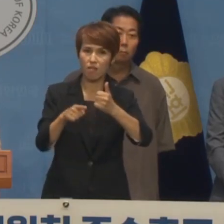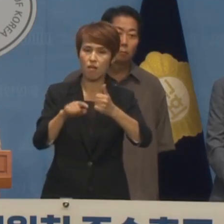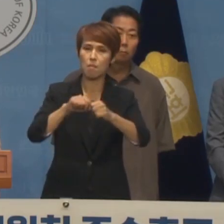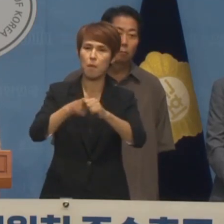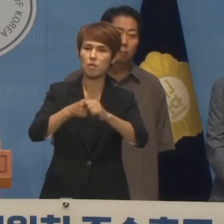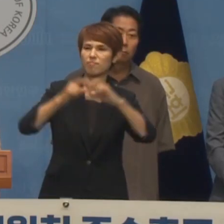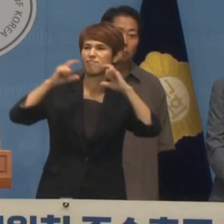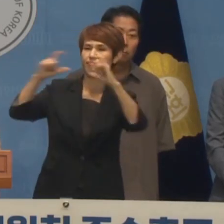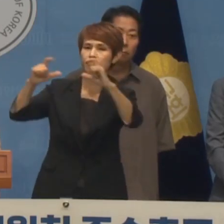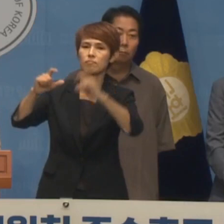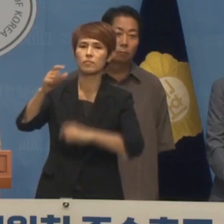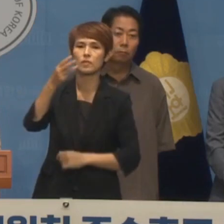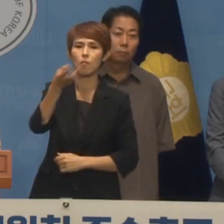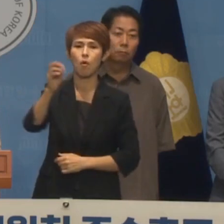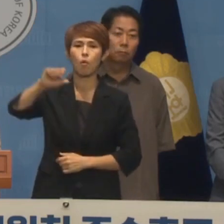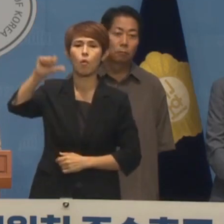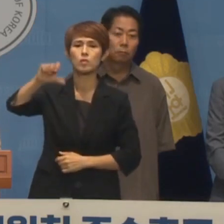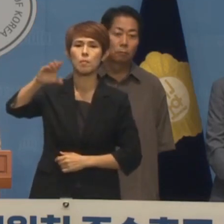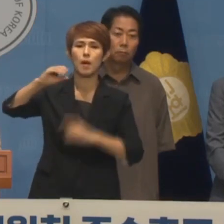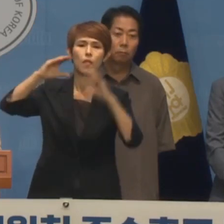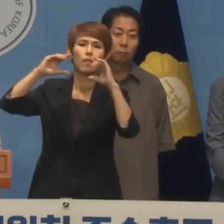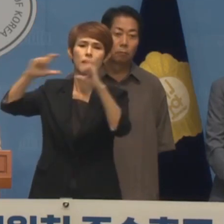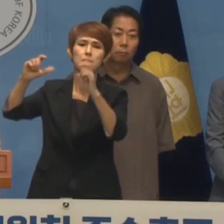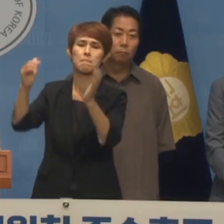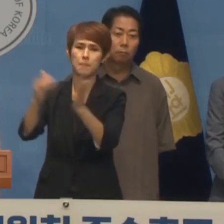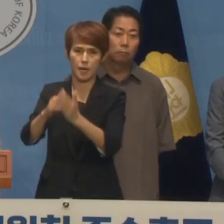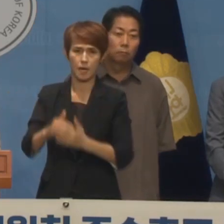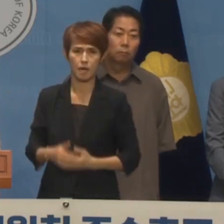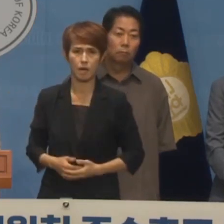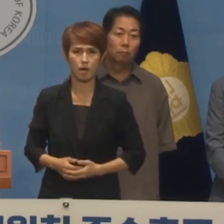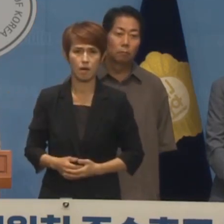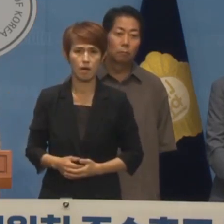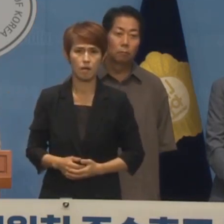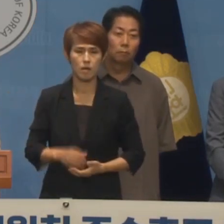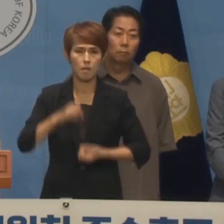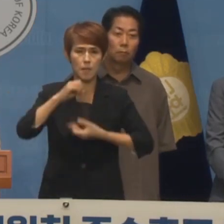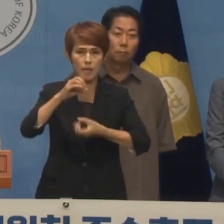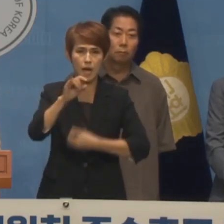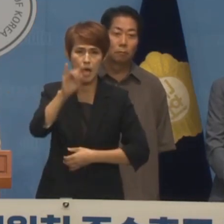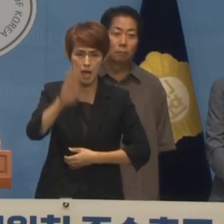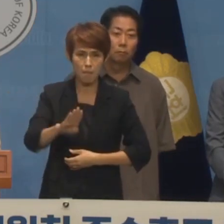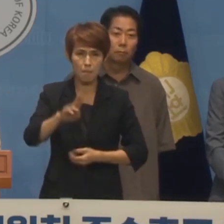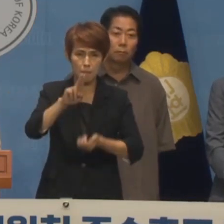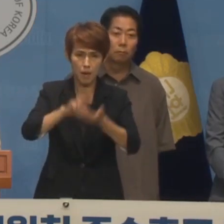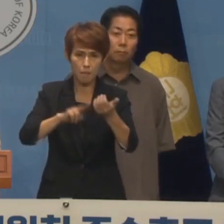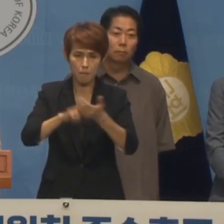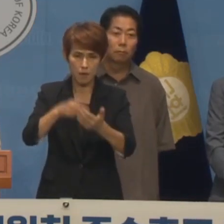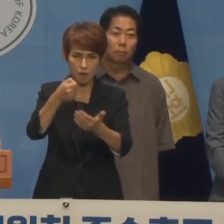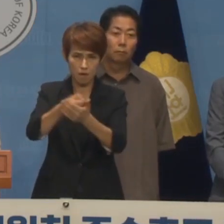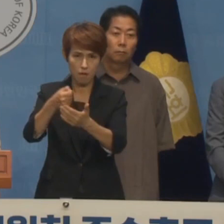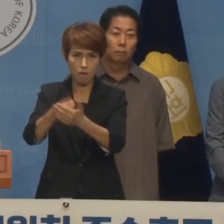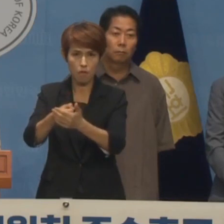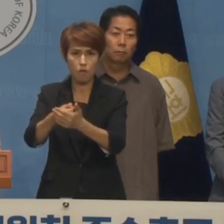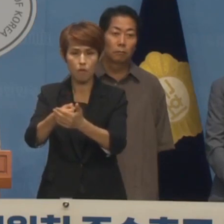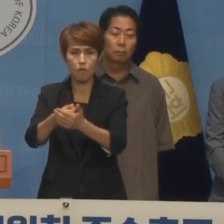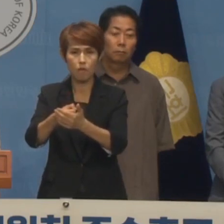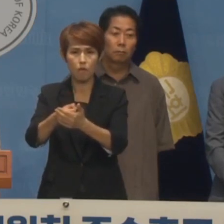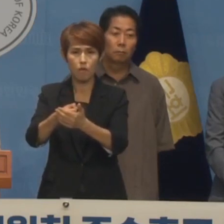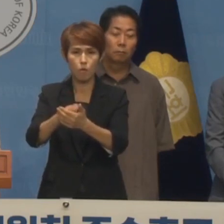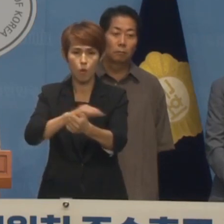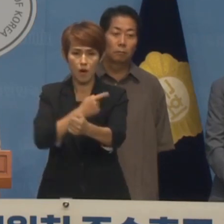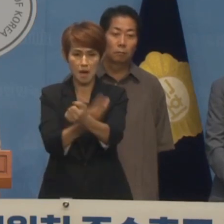과징금 3억 5천만 원을 부과받았으며 배달앱 판매 가격 결정 권한을 박탈한 행위에